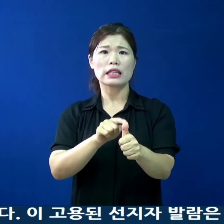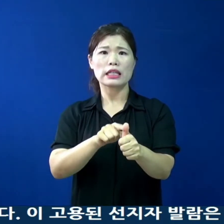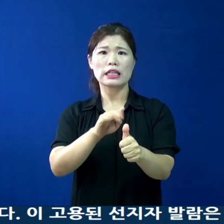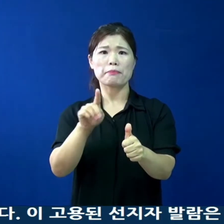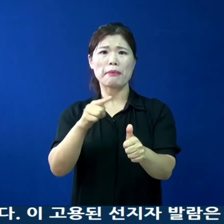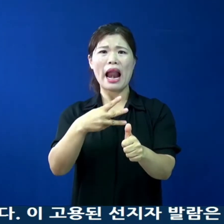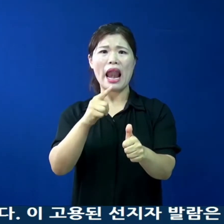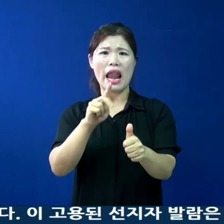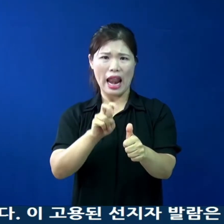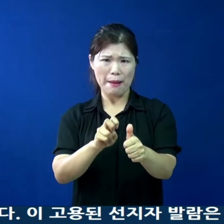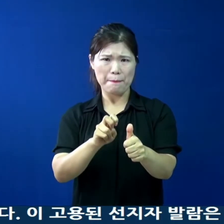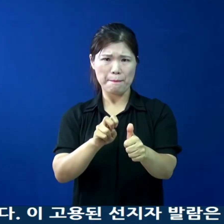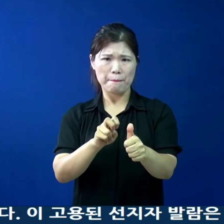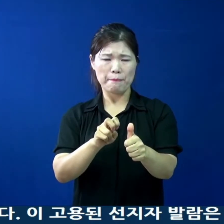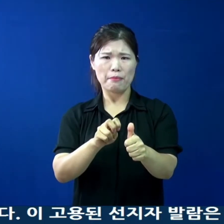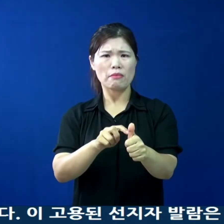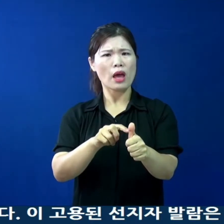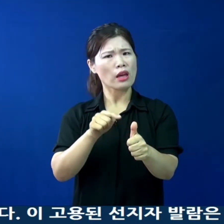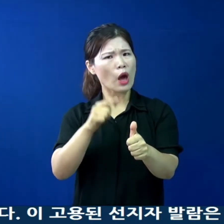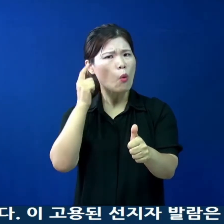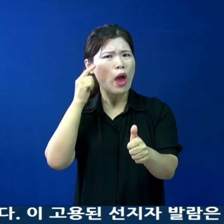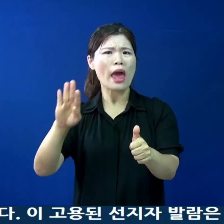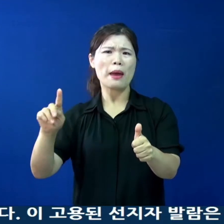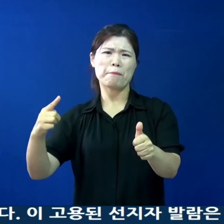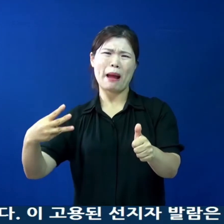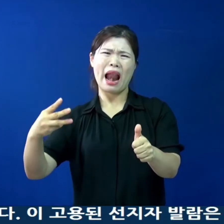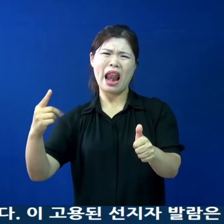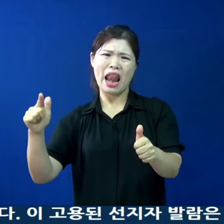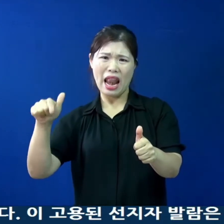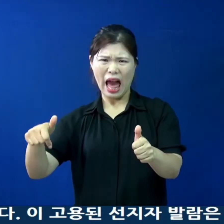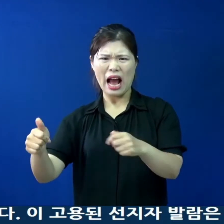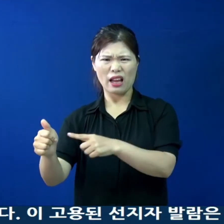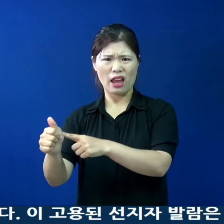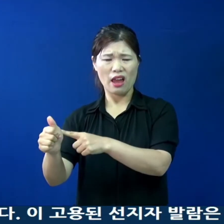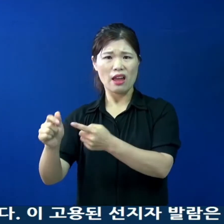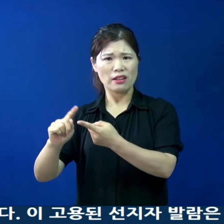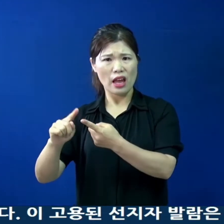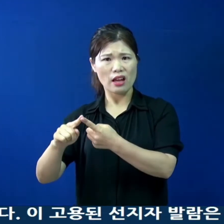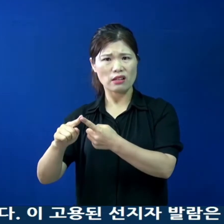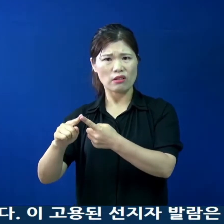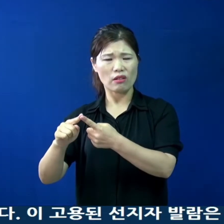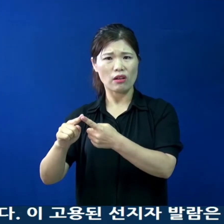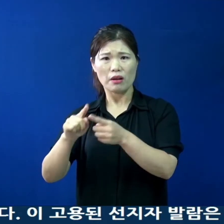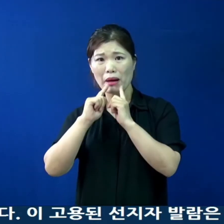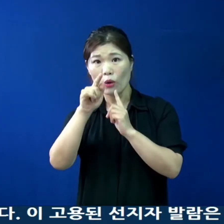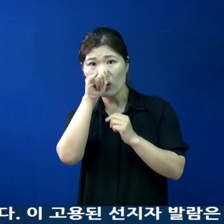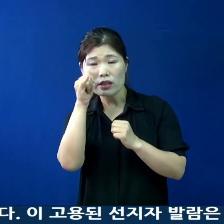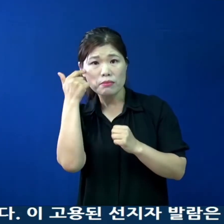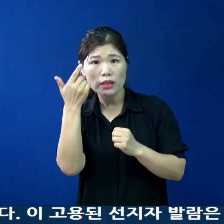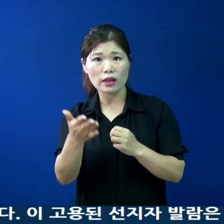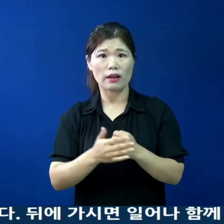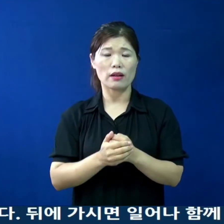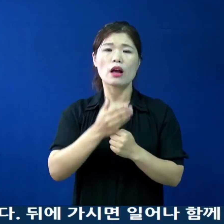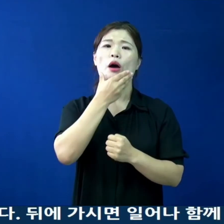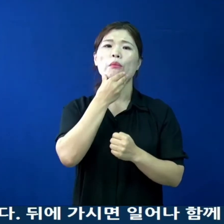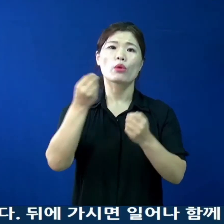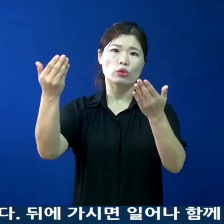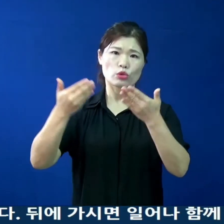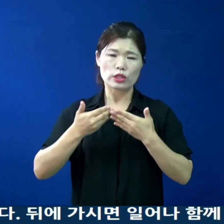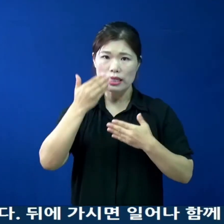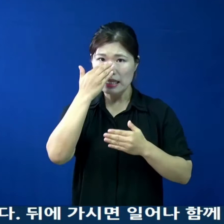사자를 따라가라고 말했던 것일까요? 큰 그림에서 보면 하나님께서 복 주신 이스라엘 백성들을